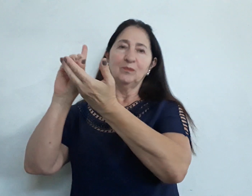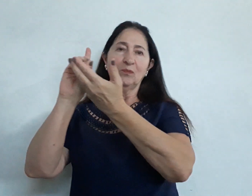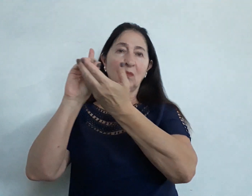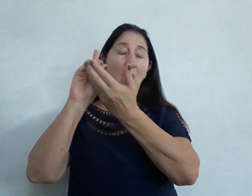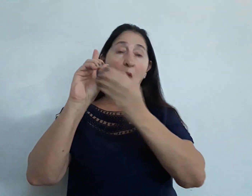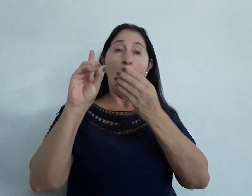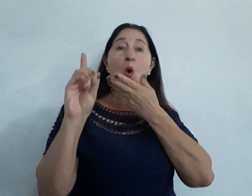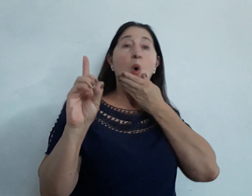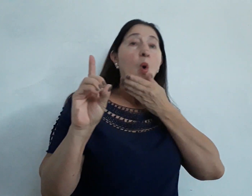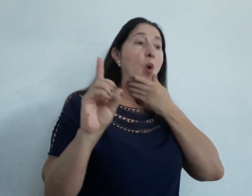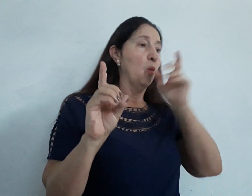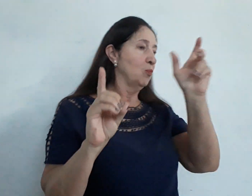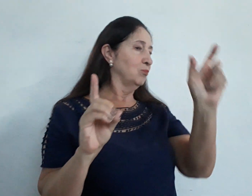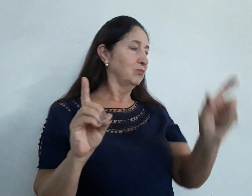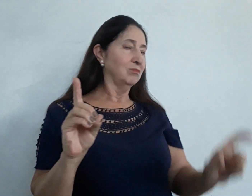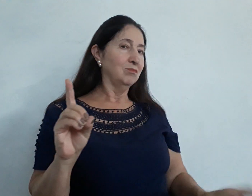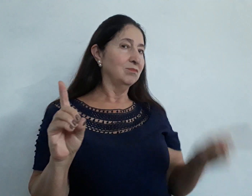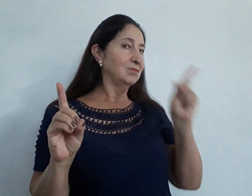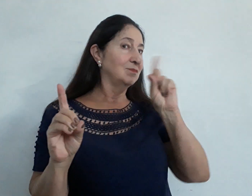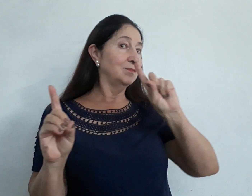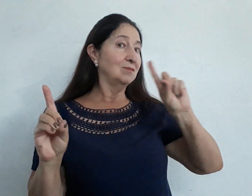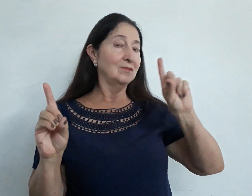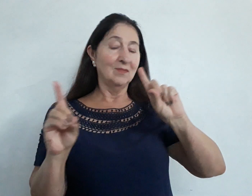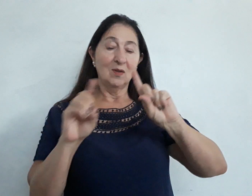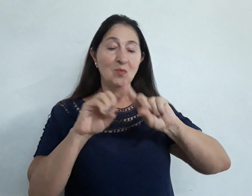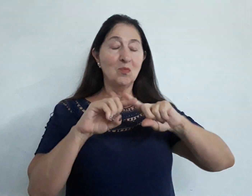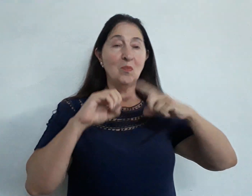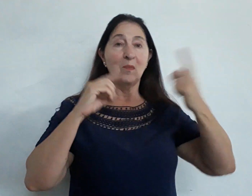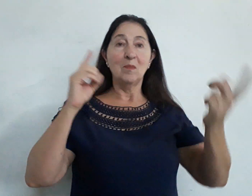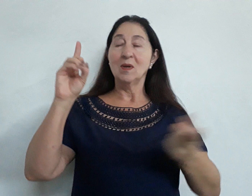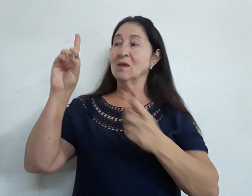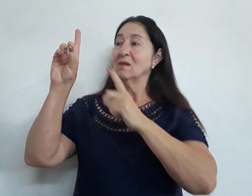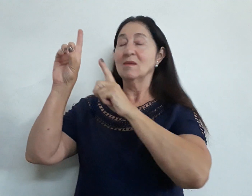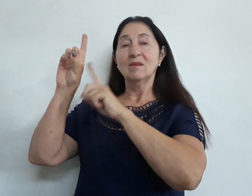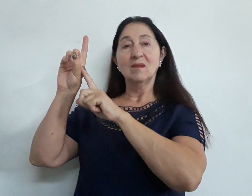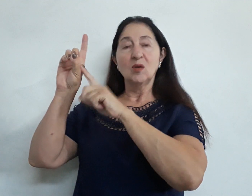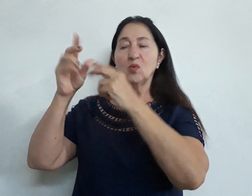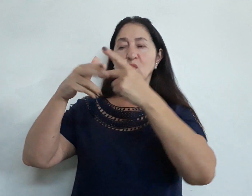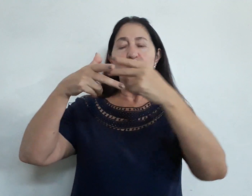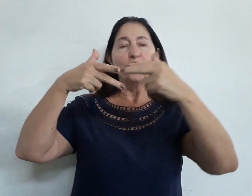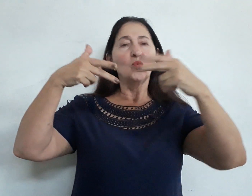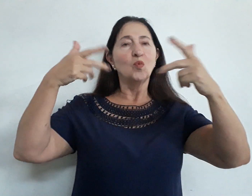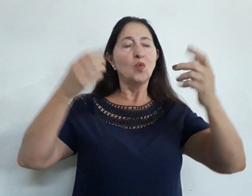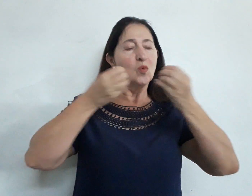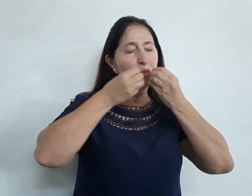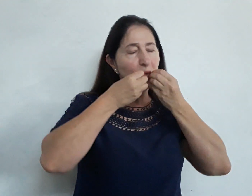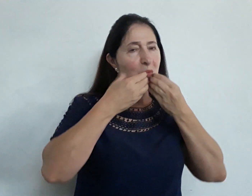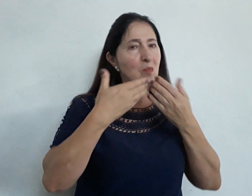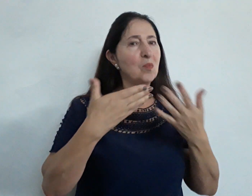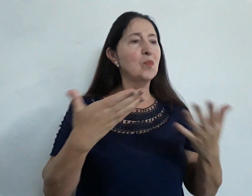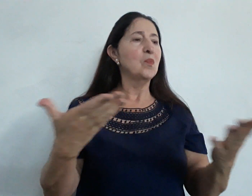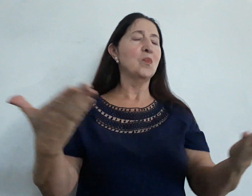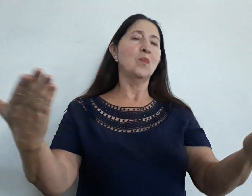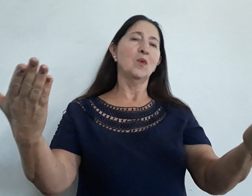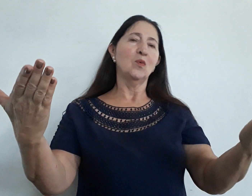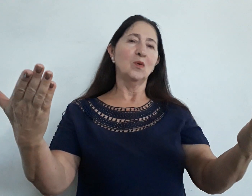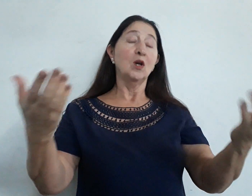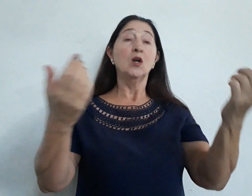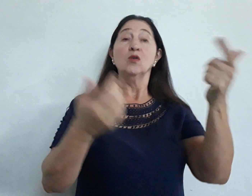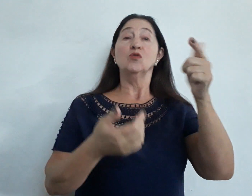nós colocamos na mão de Deus, Deus devolve os bens da criação de novo e devolve-os multiplicado